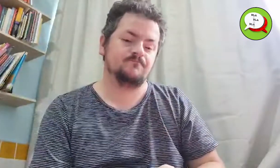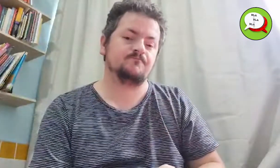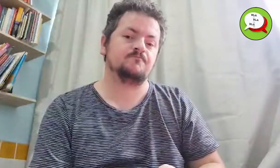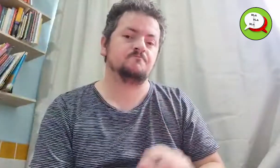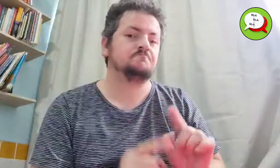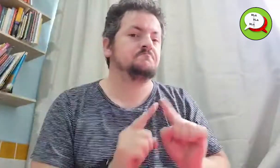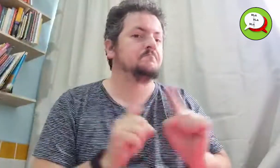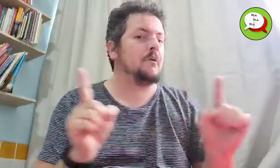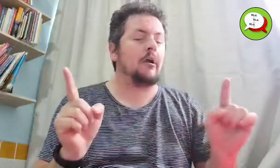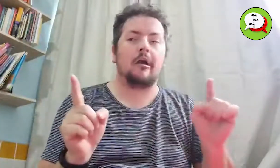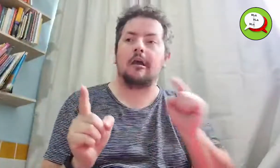suado,